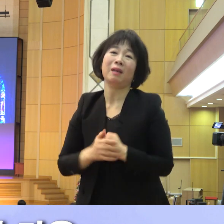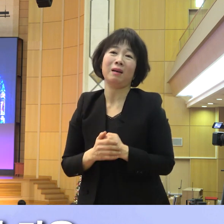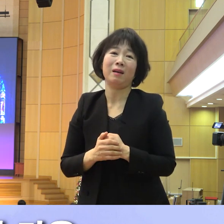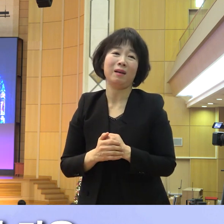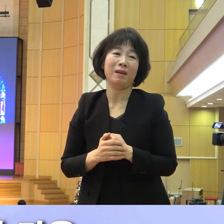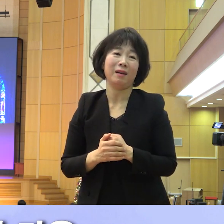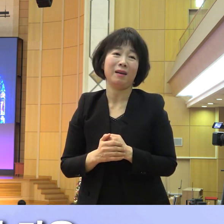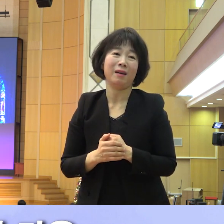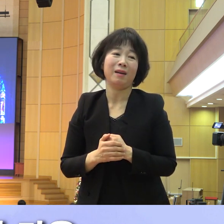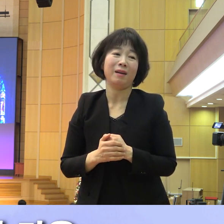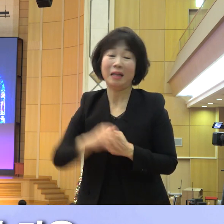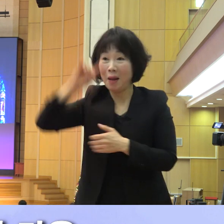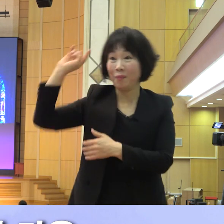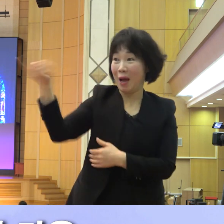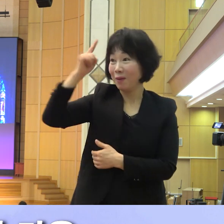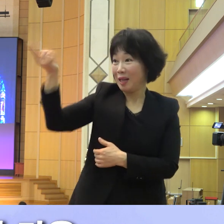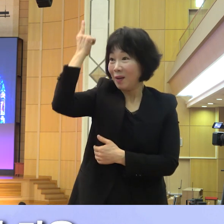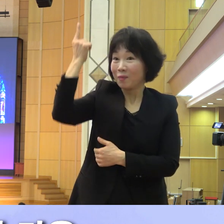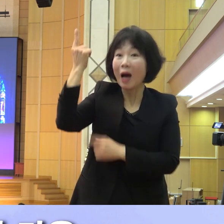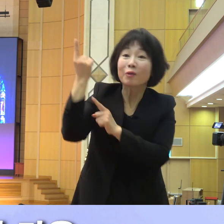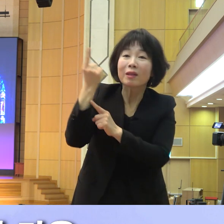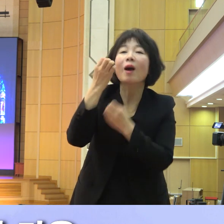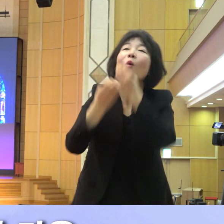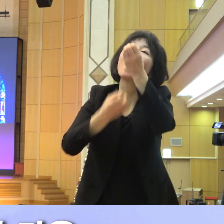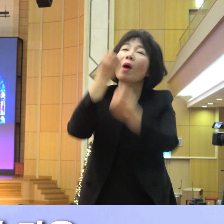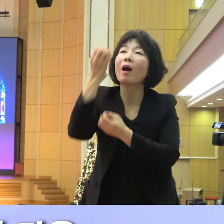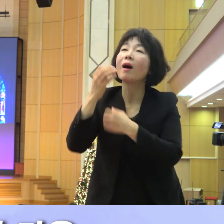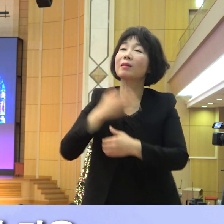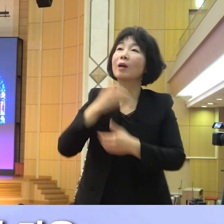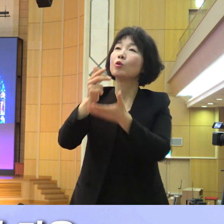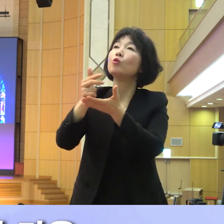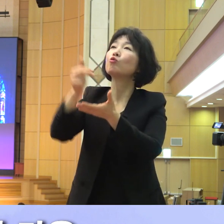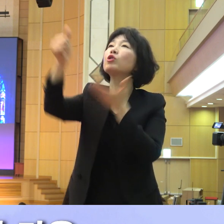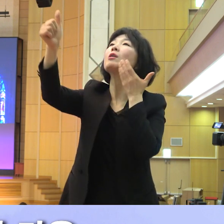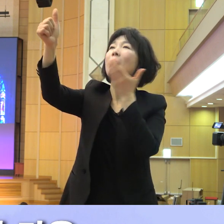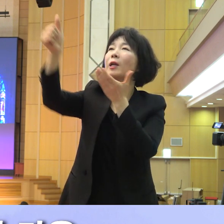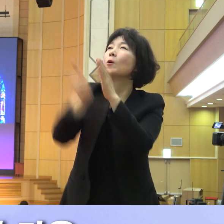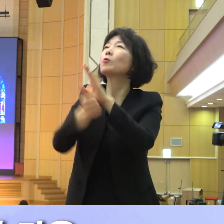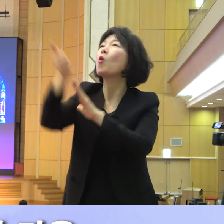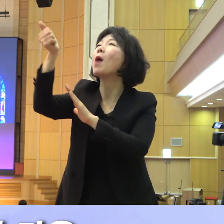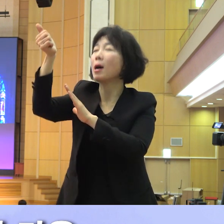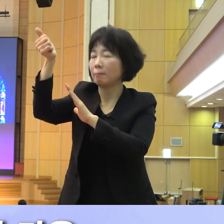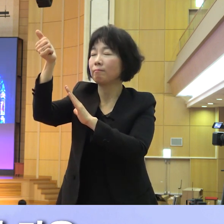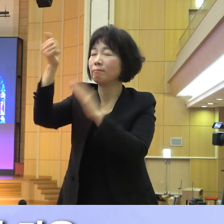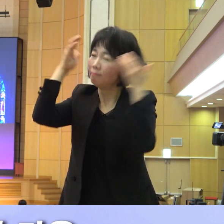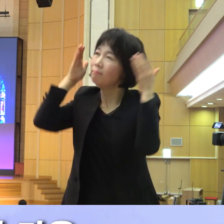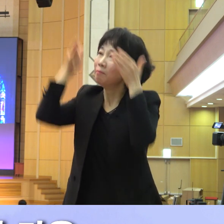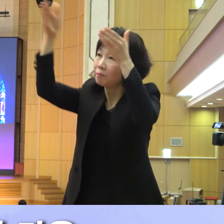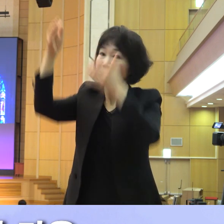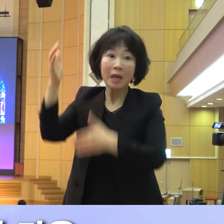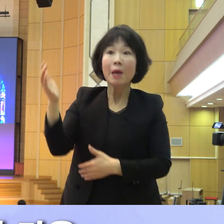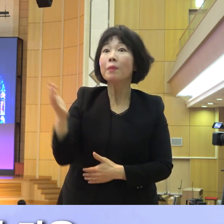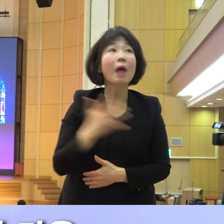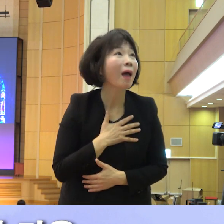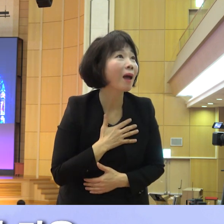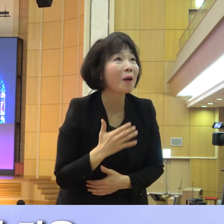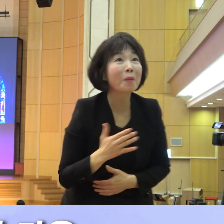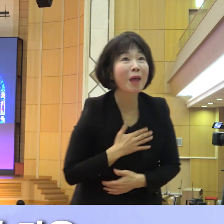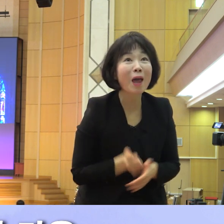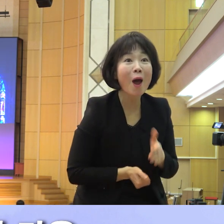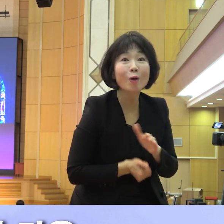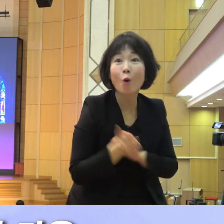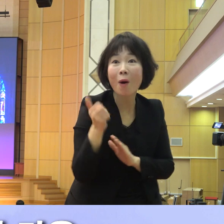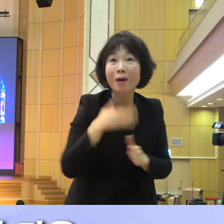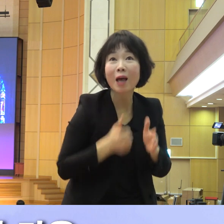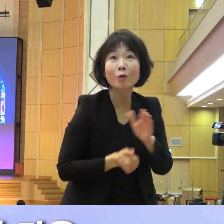나는 주께 소망이 있나이다. 다른 데 소망 두지 않고 나의 소망은 주께